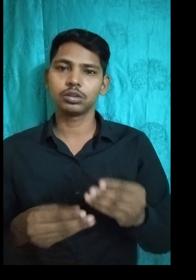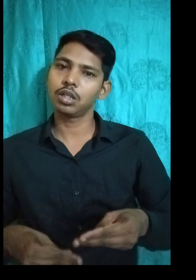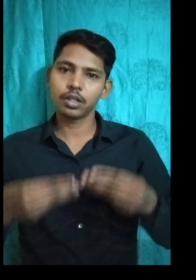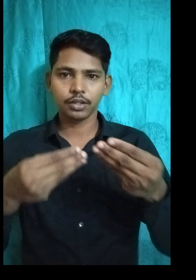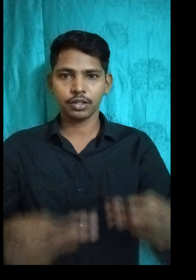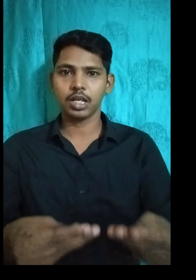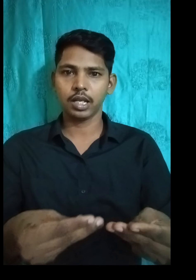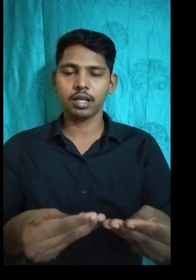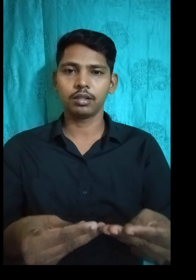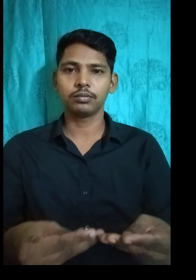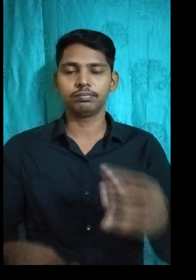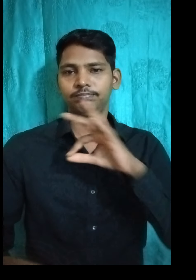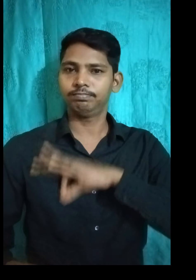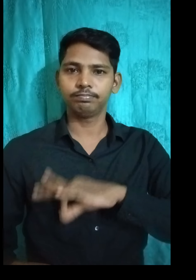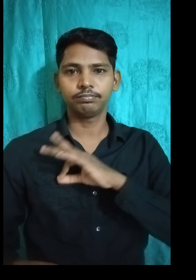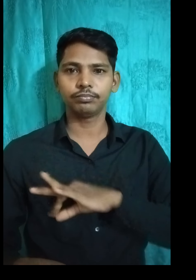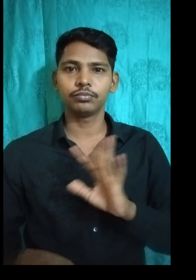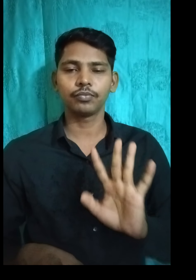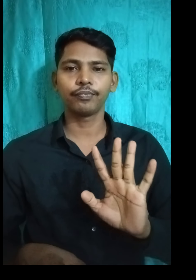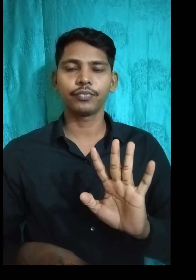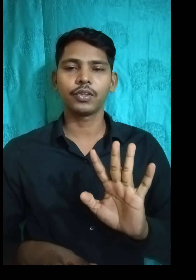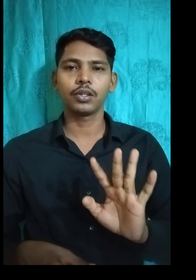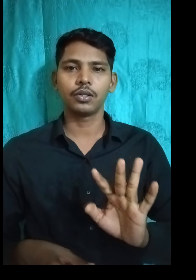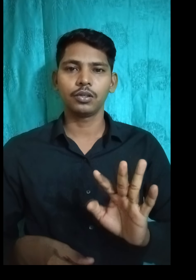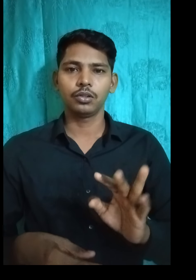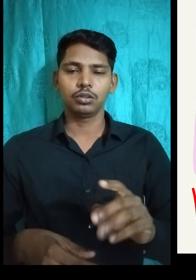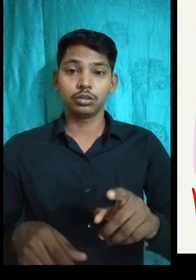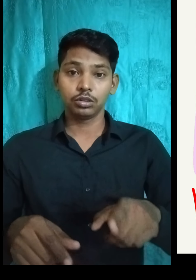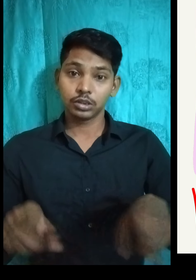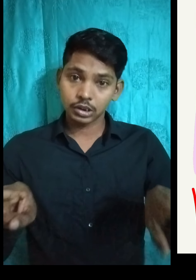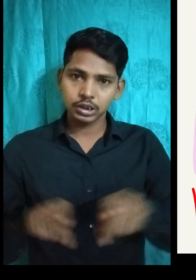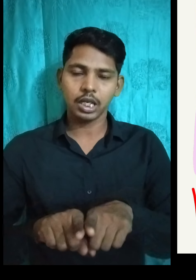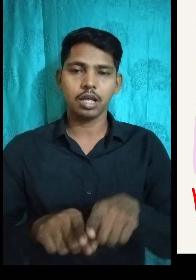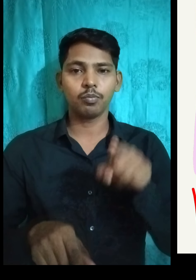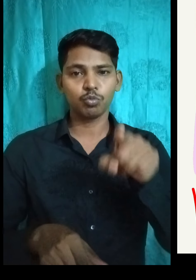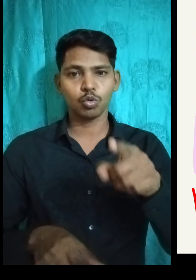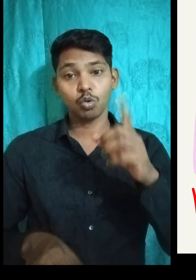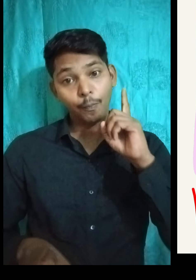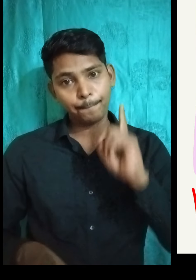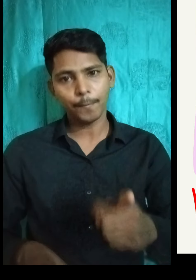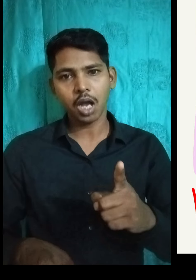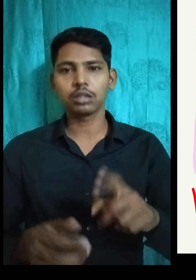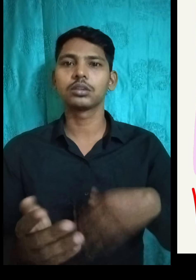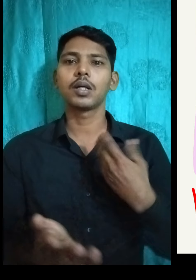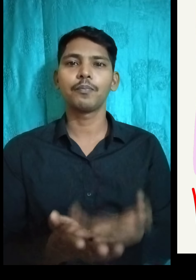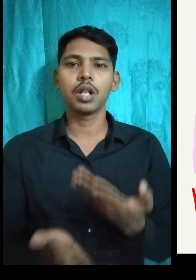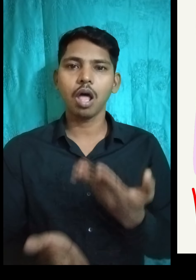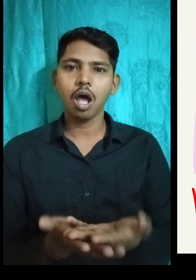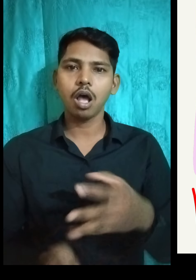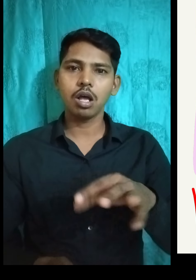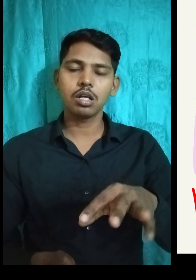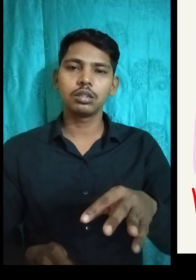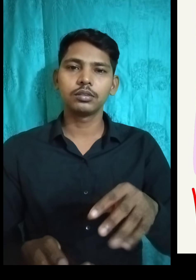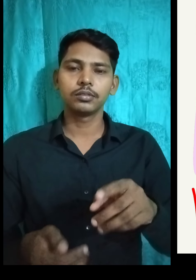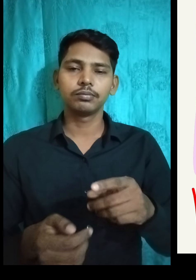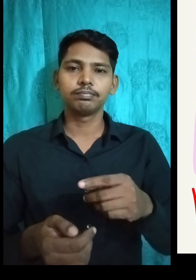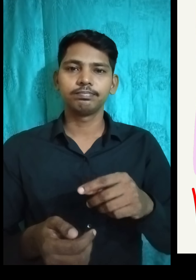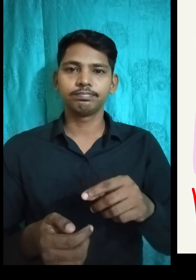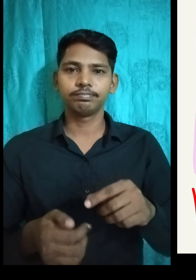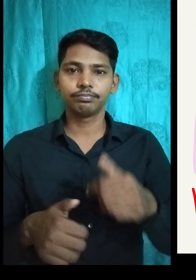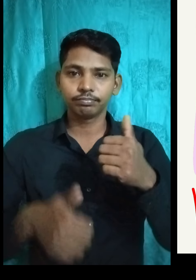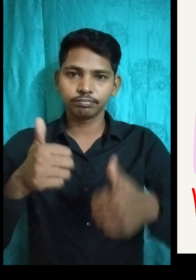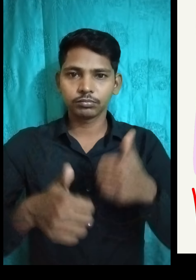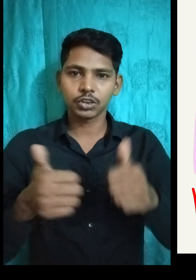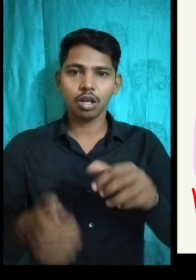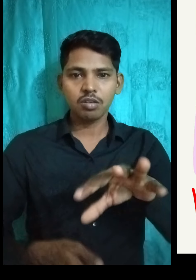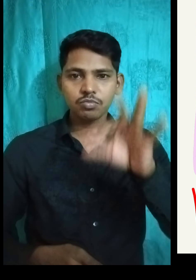में आपको अनिवार्य रूप से आवेदन करना है। आपका चयन जो है नामांकन के लिए बिल्कुल सुनिश्चित हो